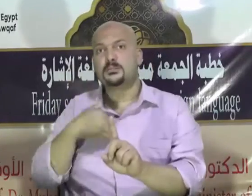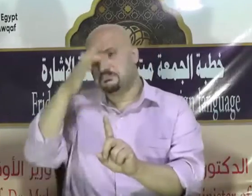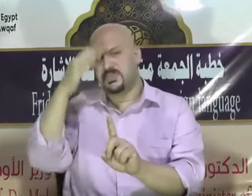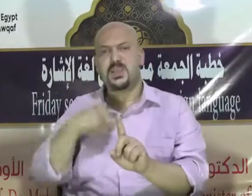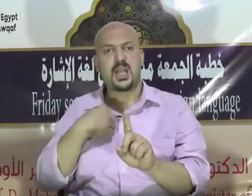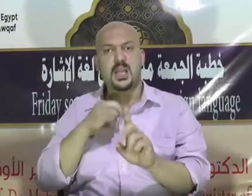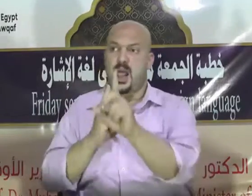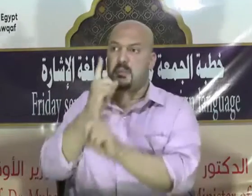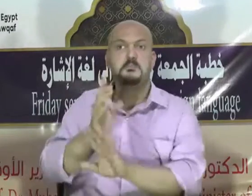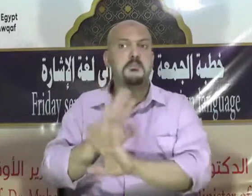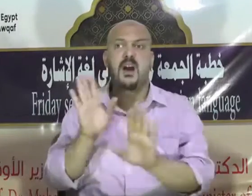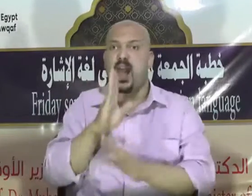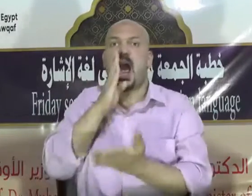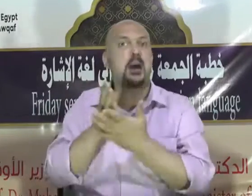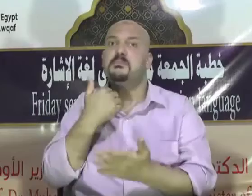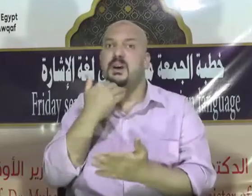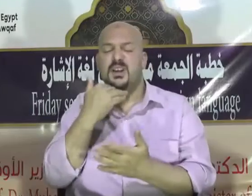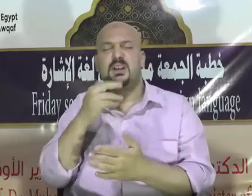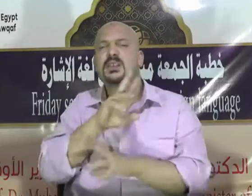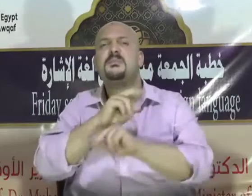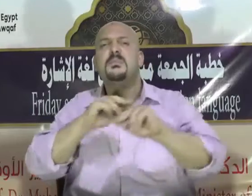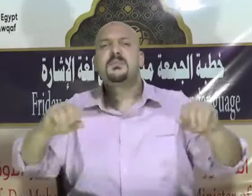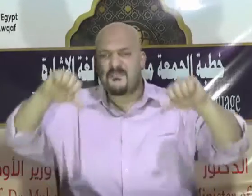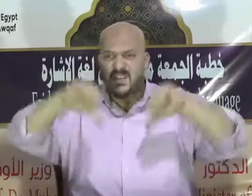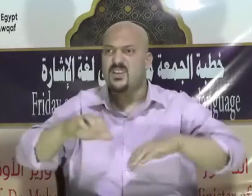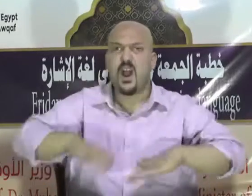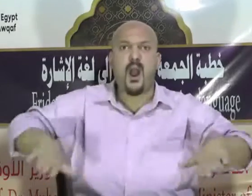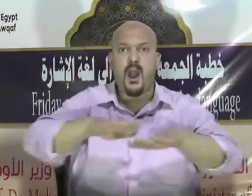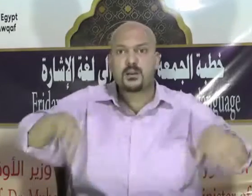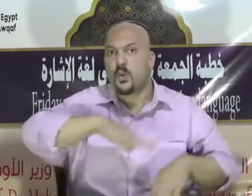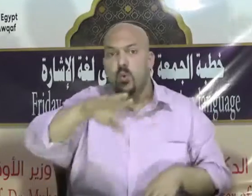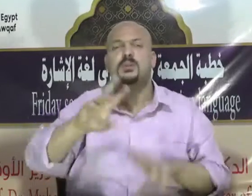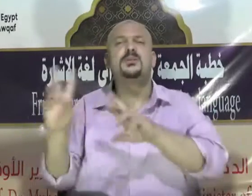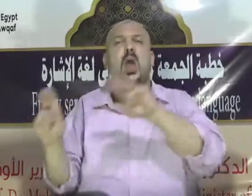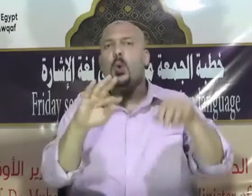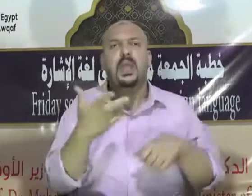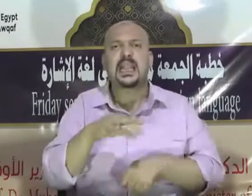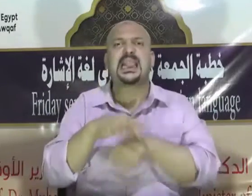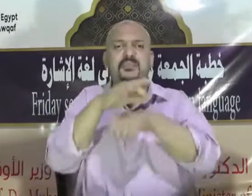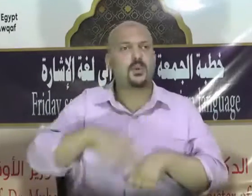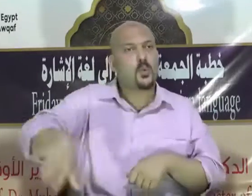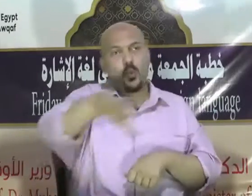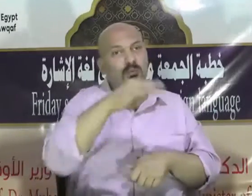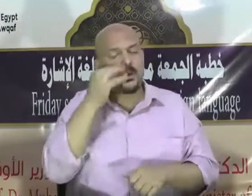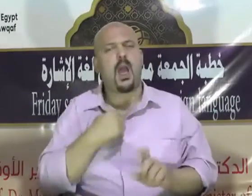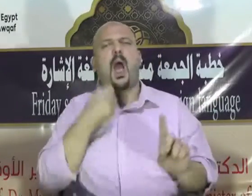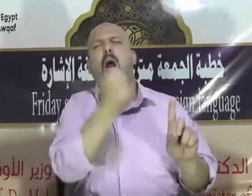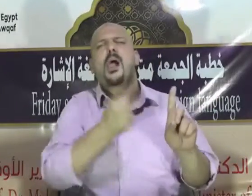في الأرض فكأنما قتل الناس جميعا، ومن أحياها